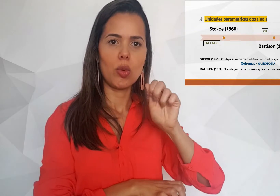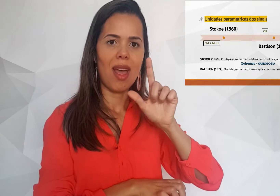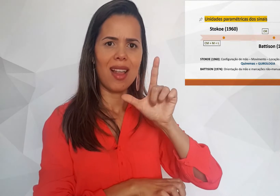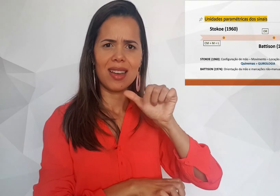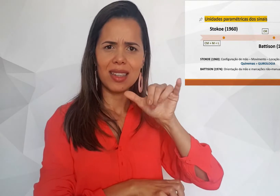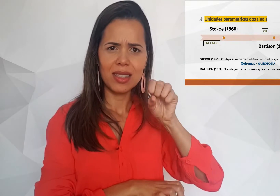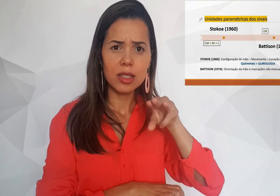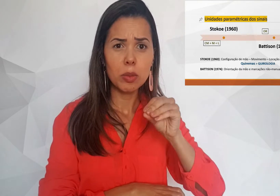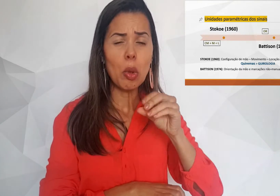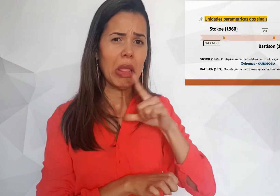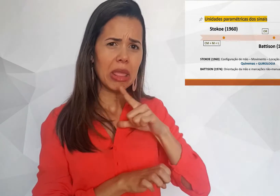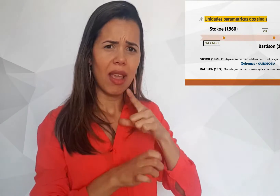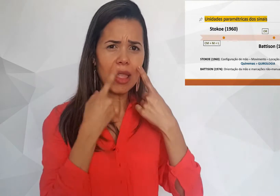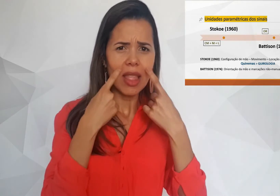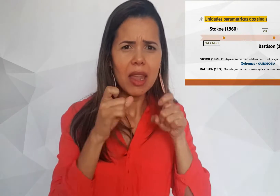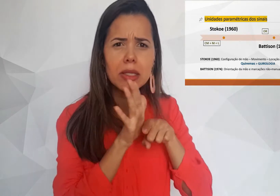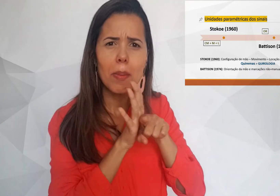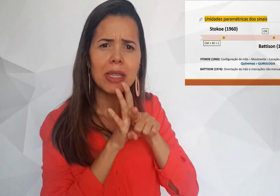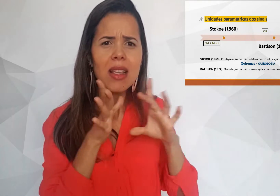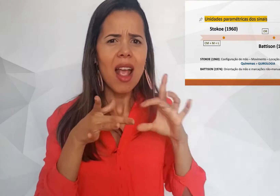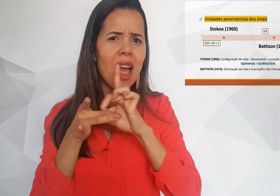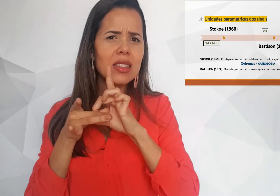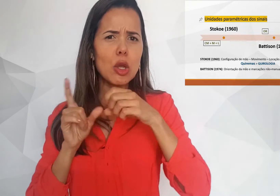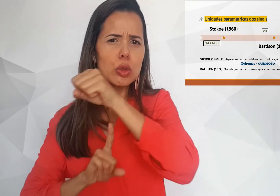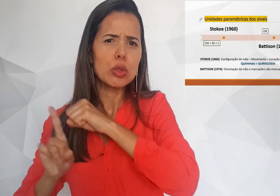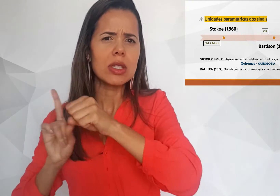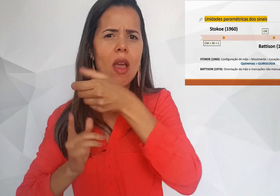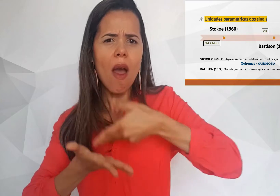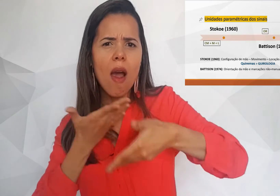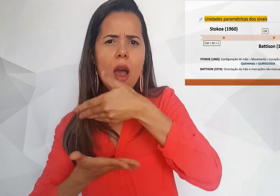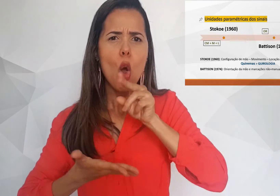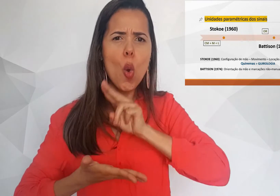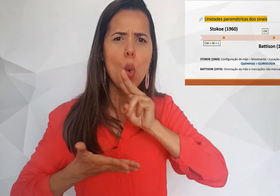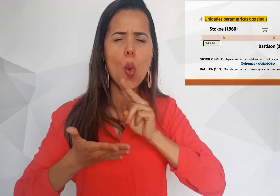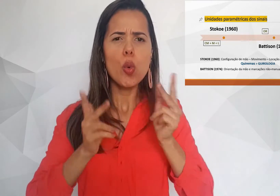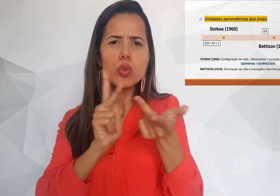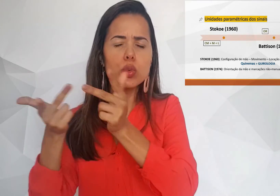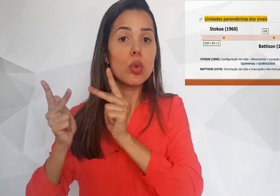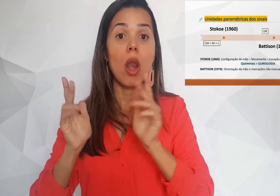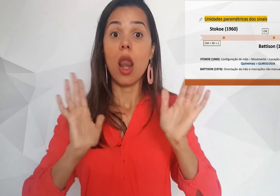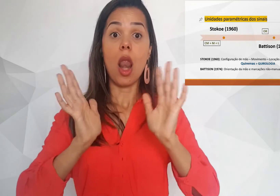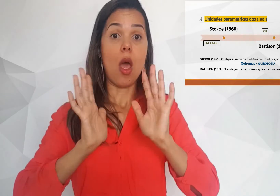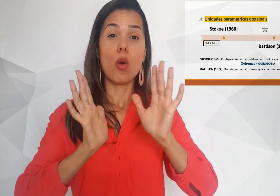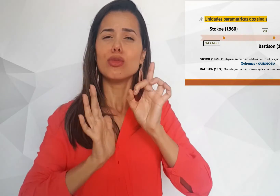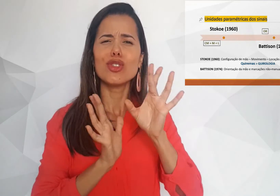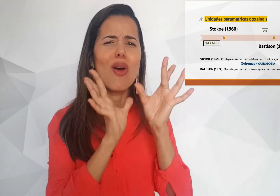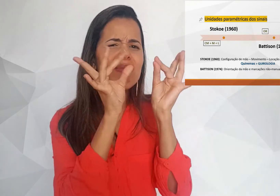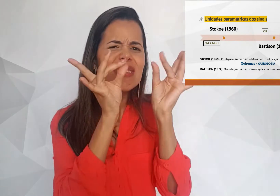social, ou do uso, ou da capacidade da linguagem associada a isso, não, basicamente uma descrição assim